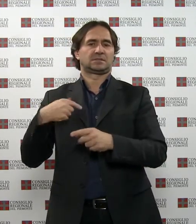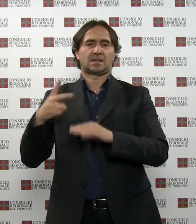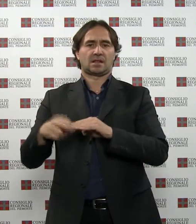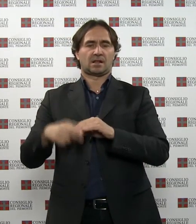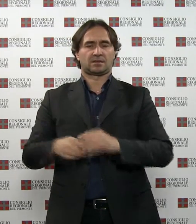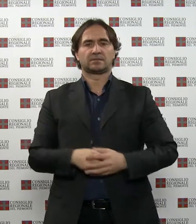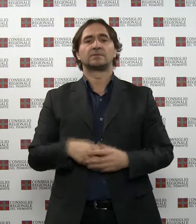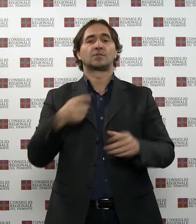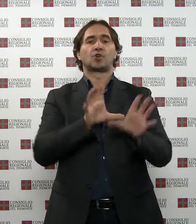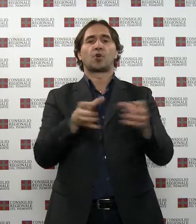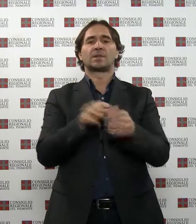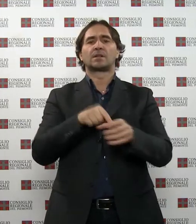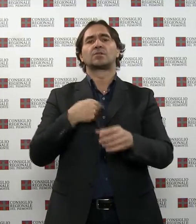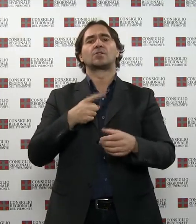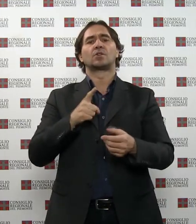Comitato diritti umani.